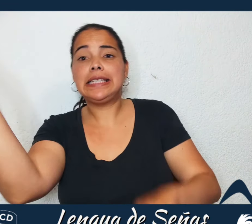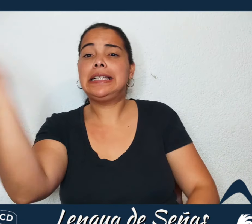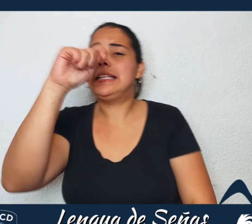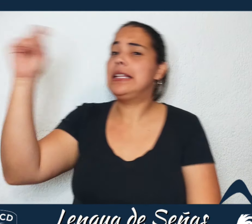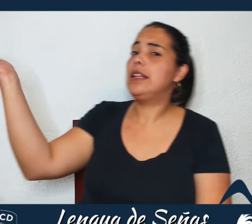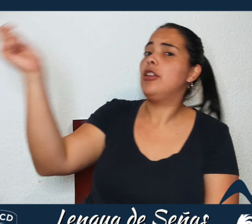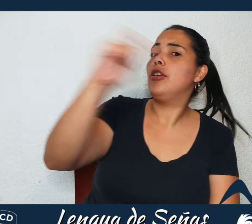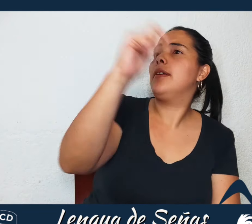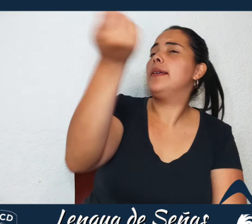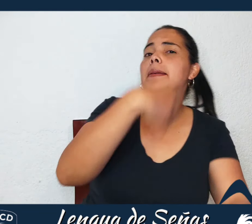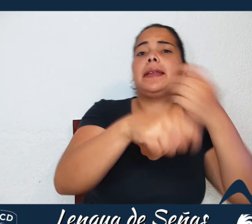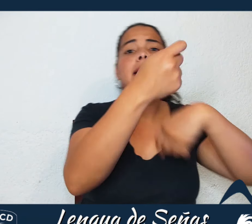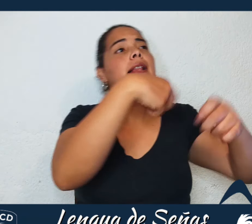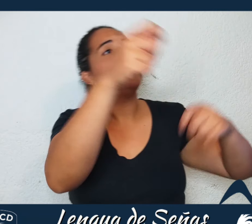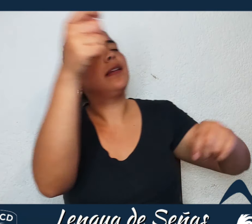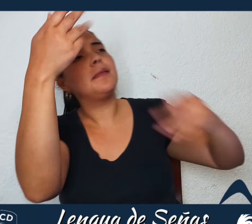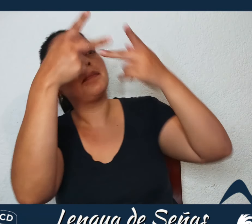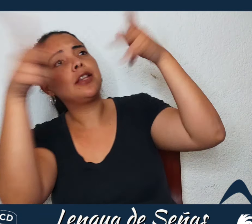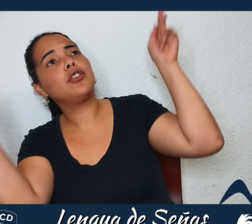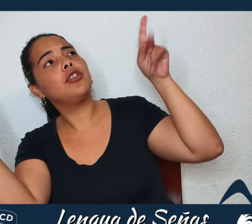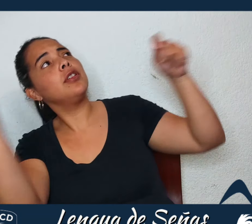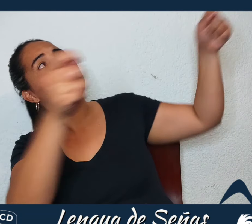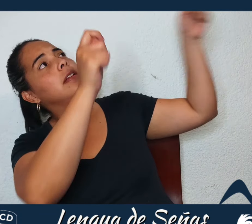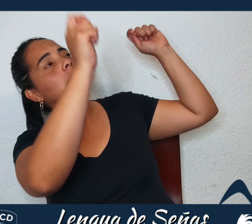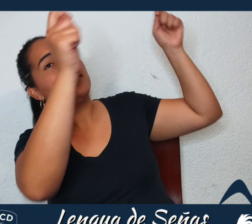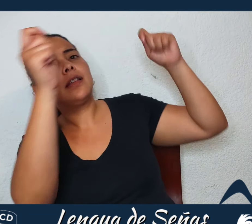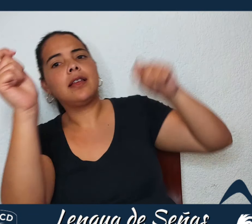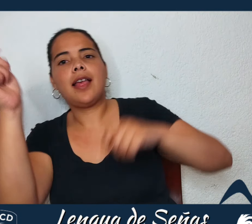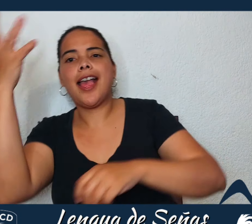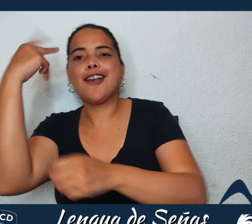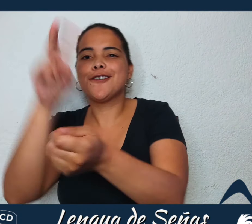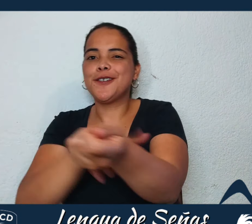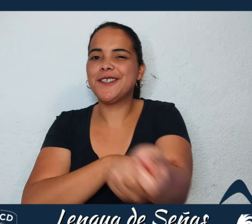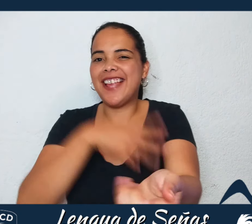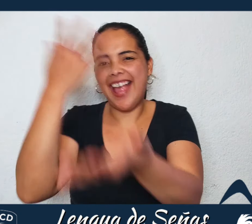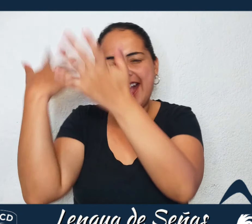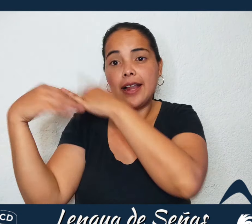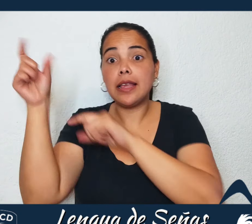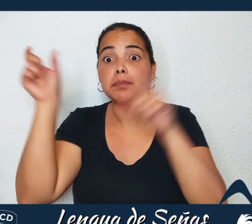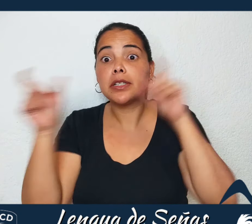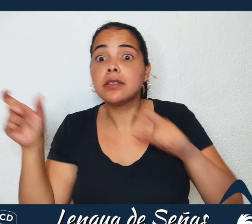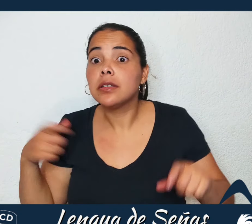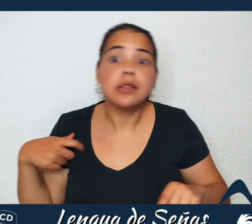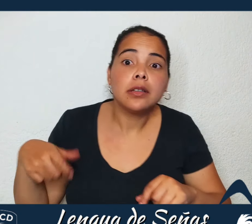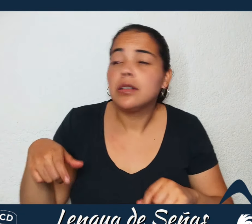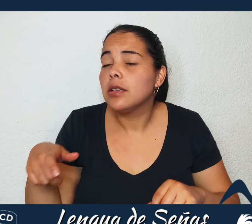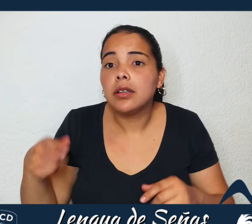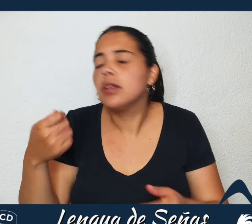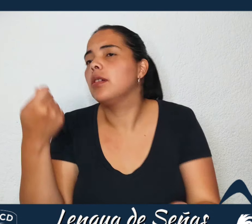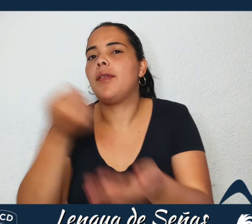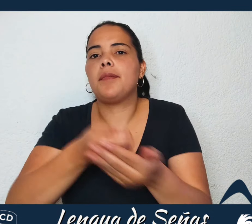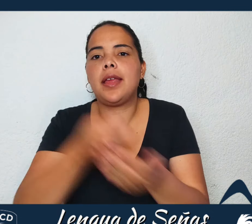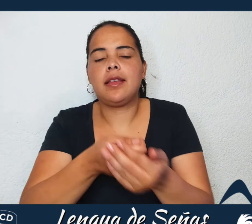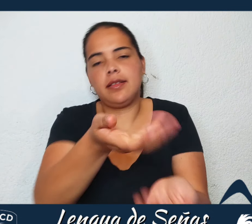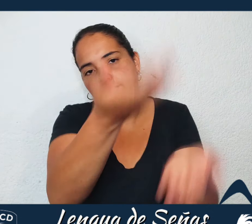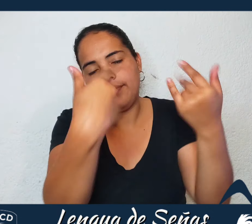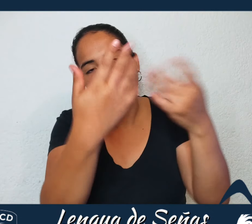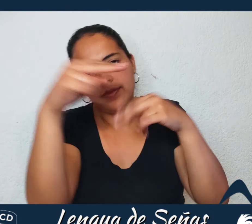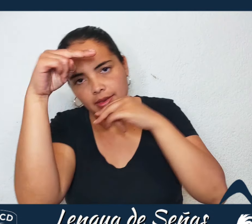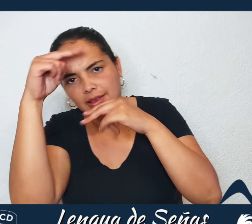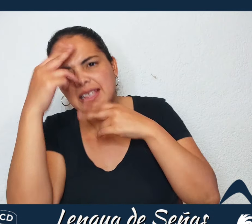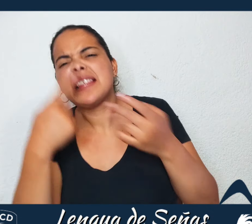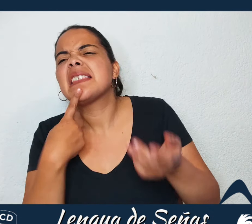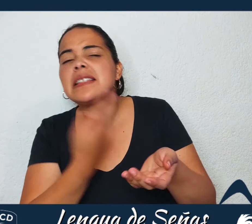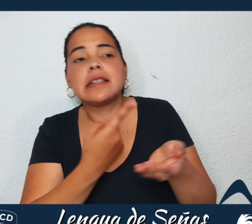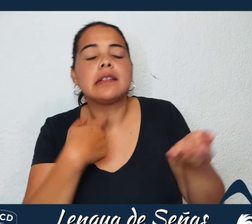sea este un acontecimiento local, nacional o internacional. Y todo el mundo estaba pendiente de las noticias y lo que quería